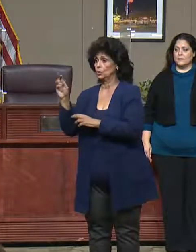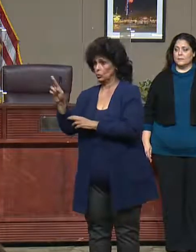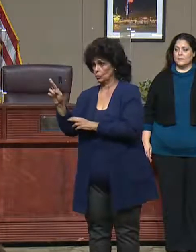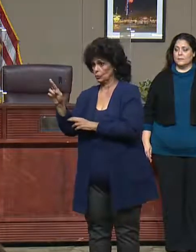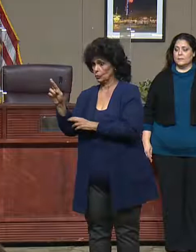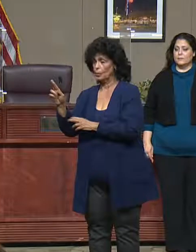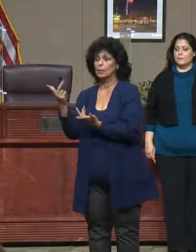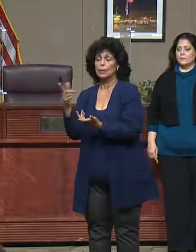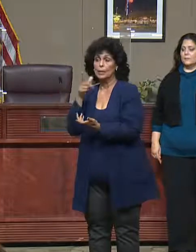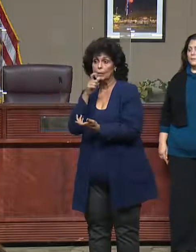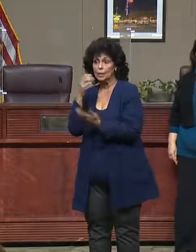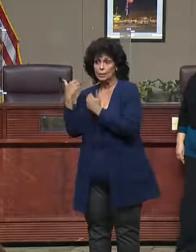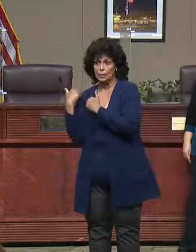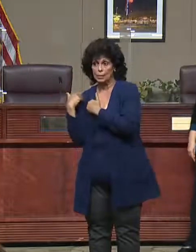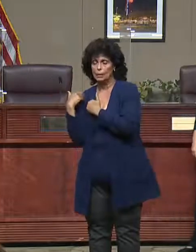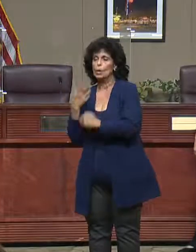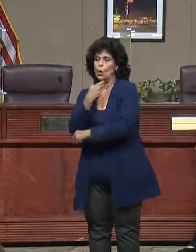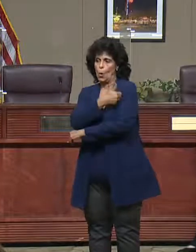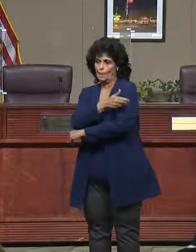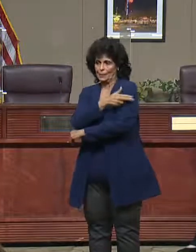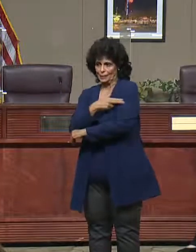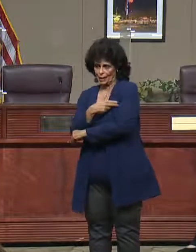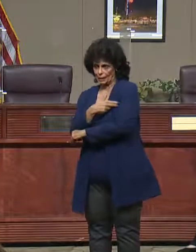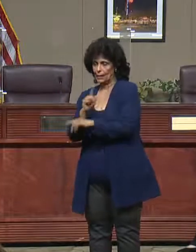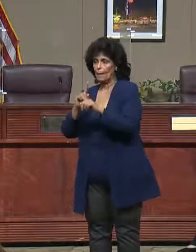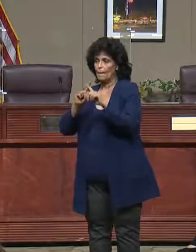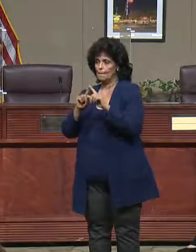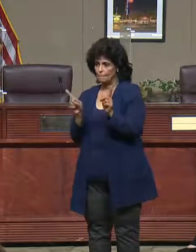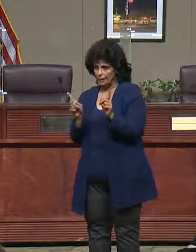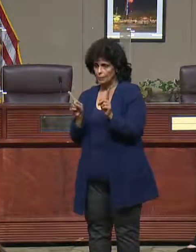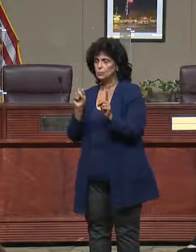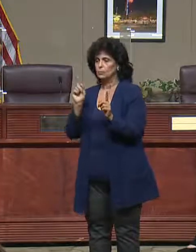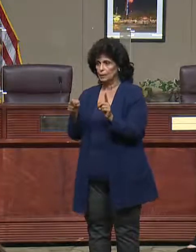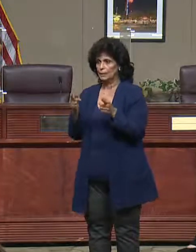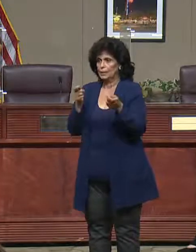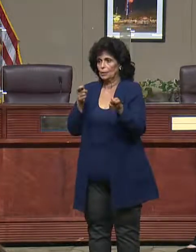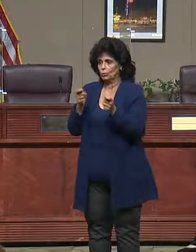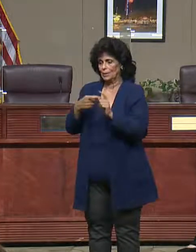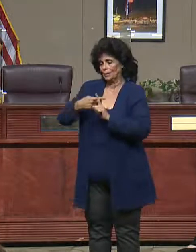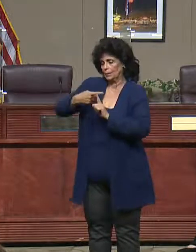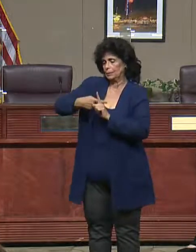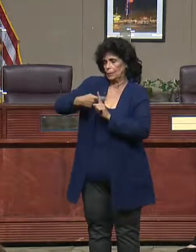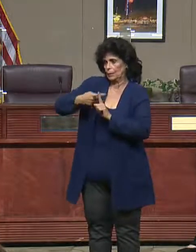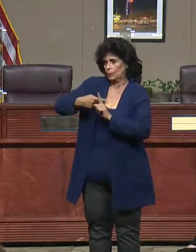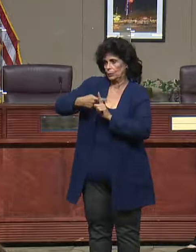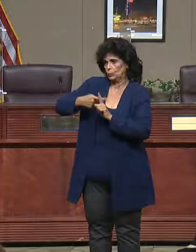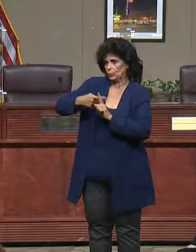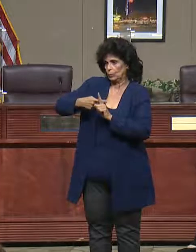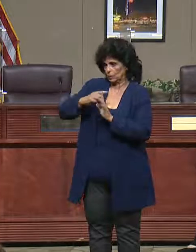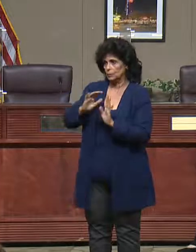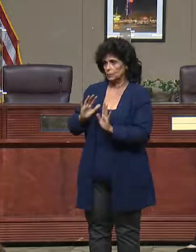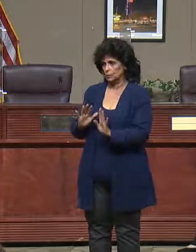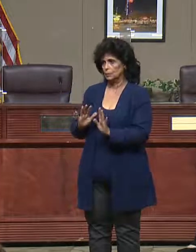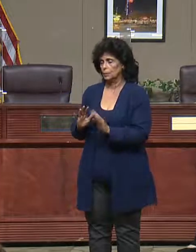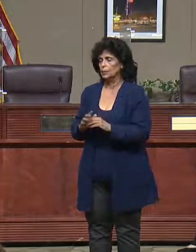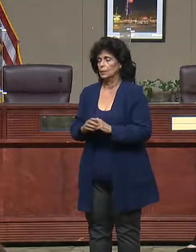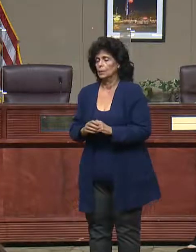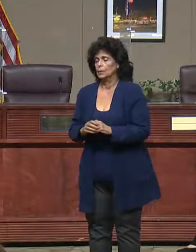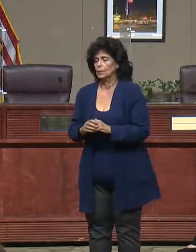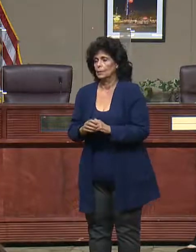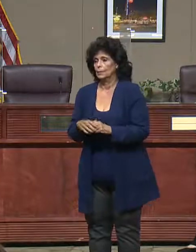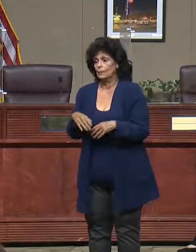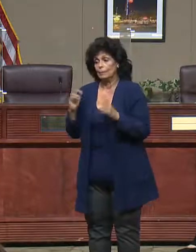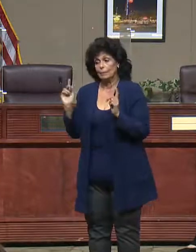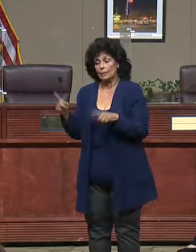por los hospitales acá, producto del hecho de que tienen que controlar la temperatura tan cercanamente. Y